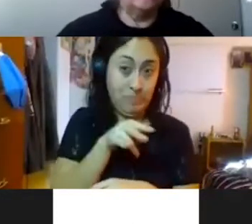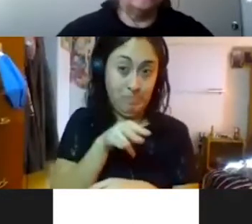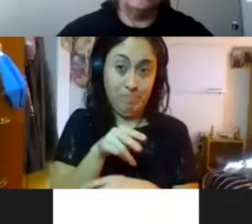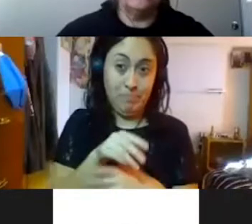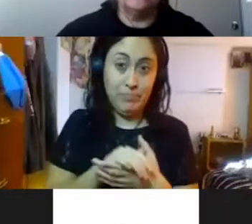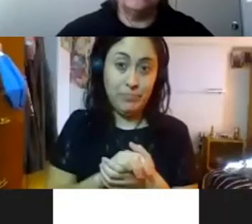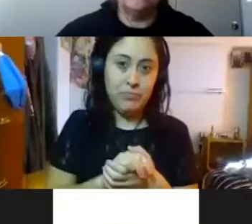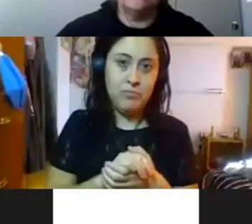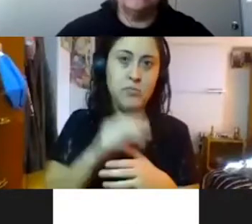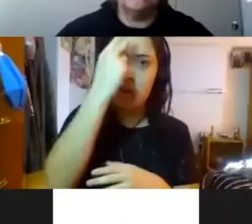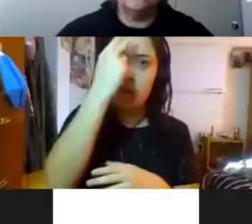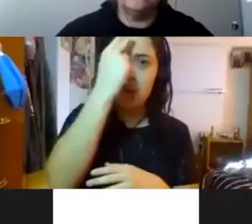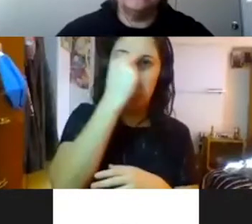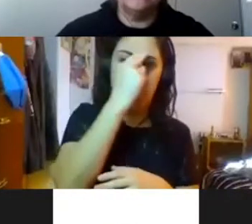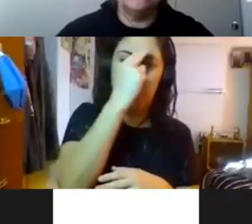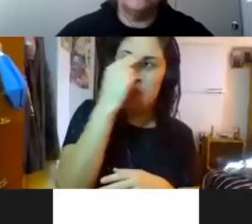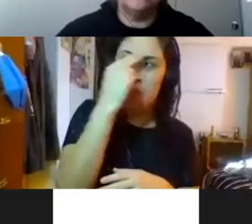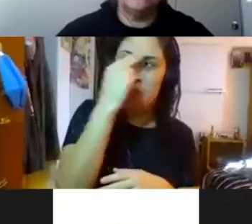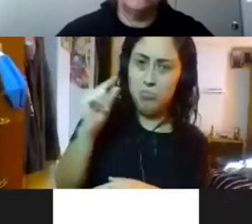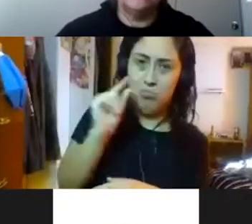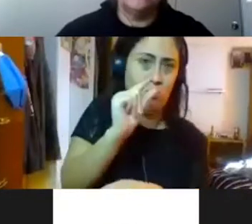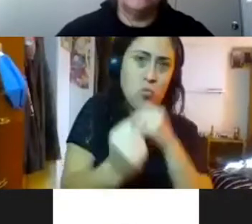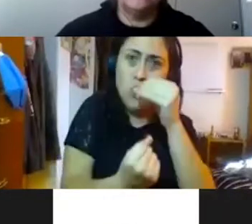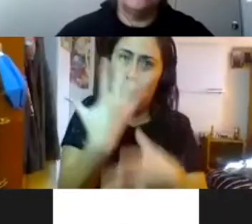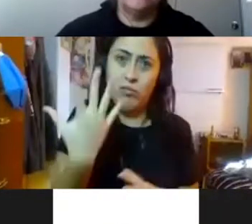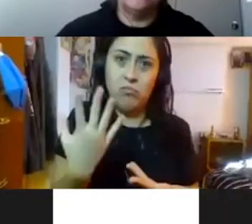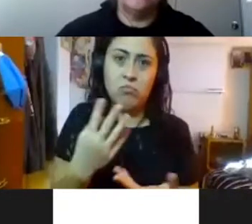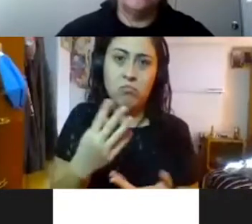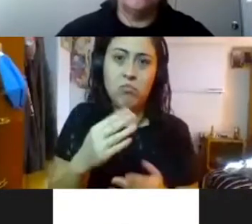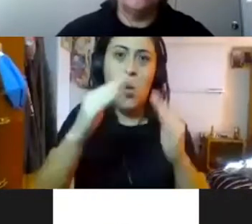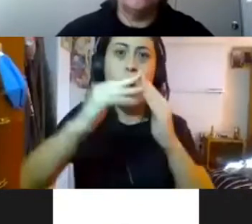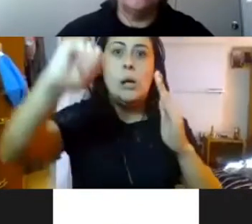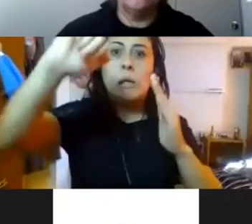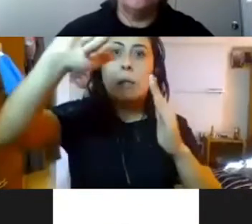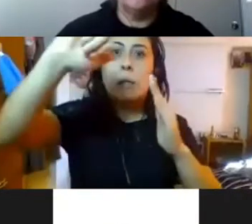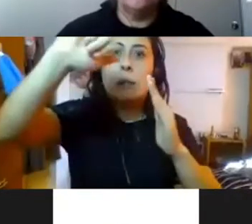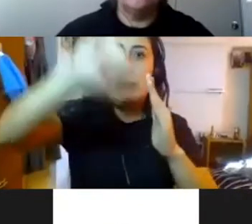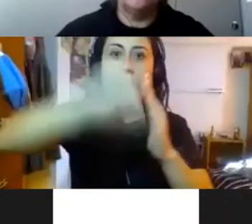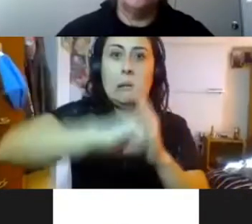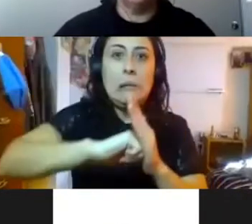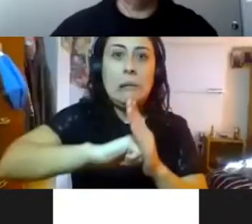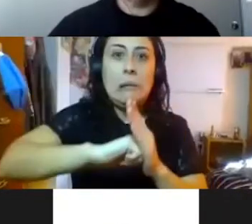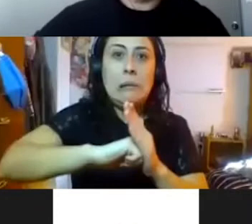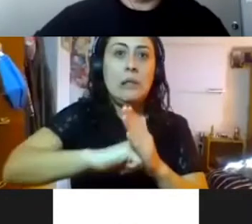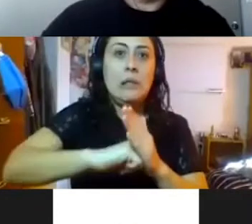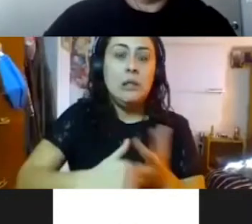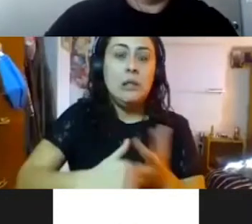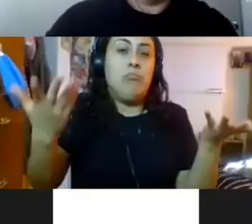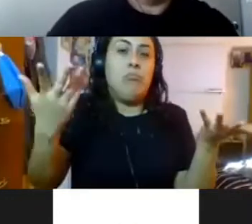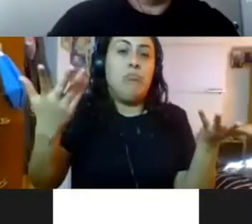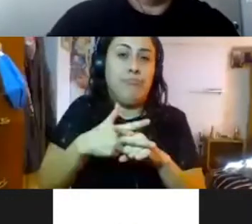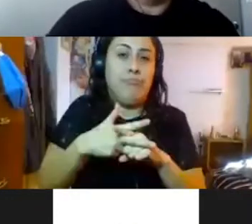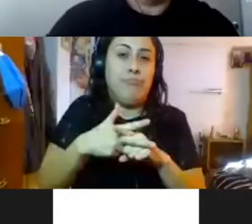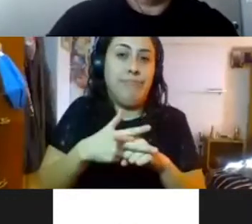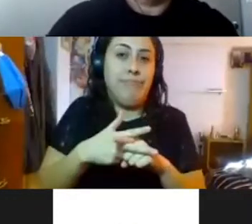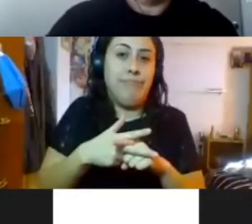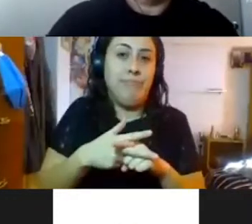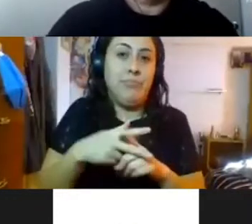llegó en marzo, y la cuarentena fue, digamos, o sea, nos dejaron en casa 2 semanas